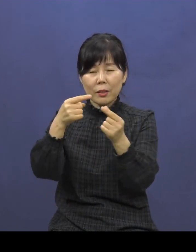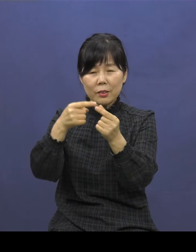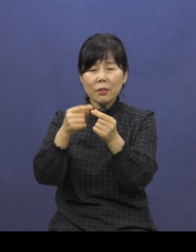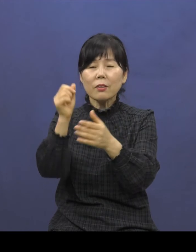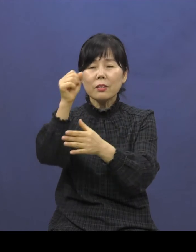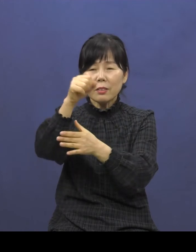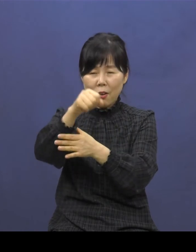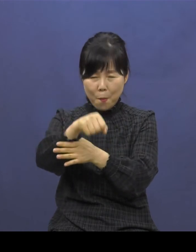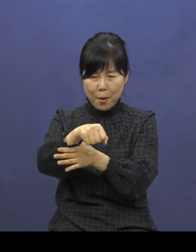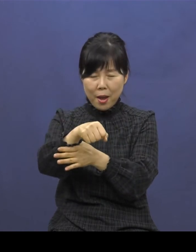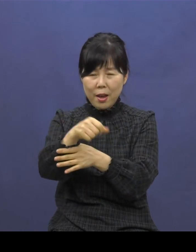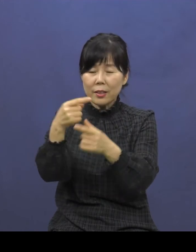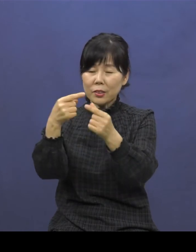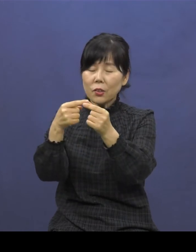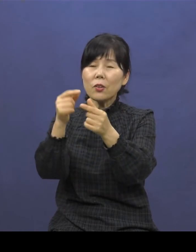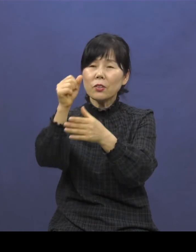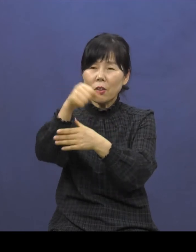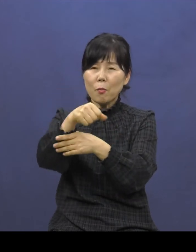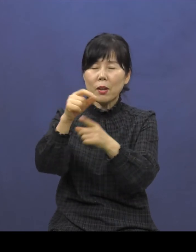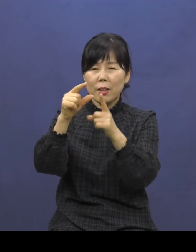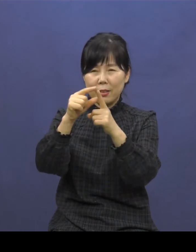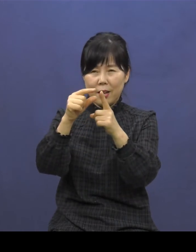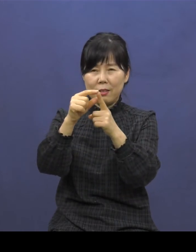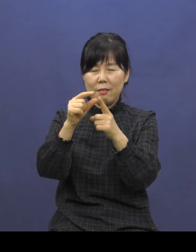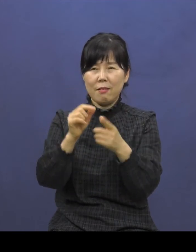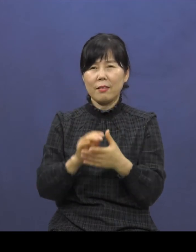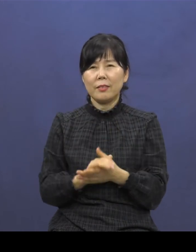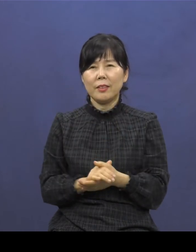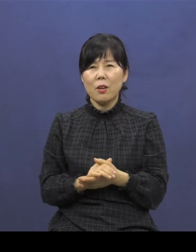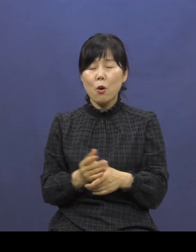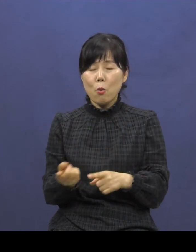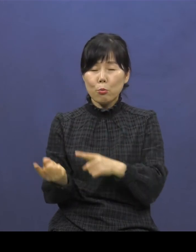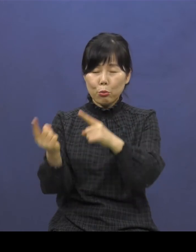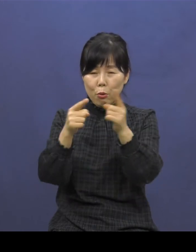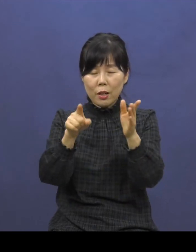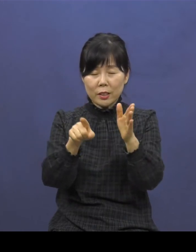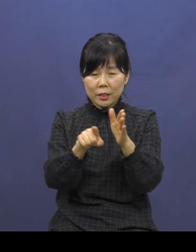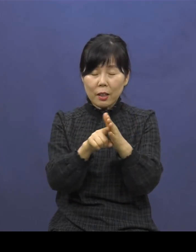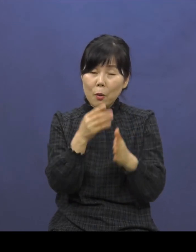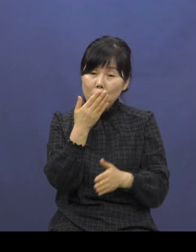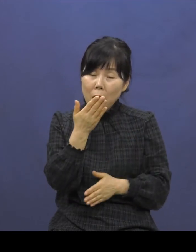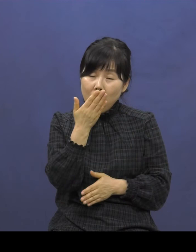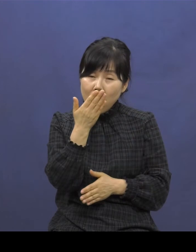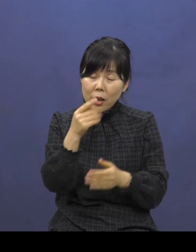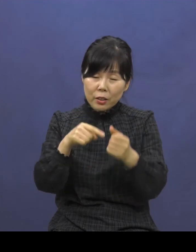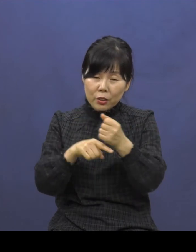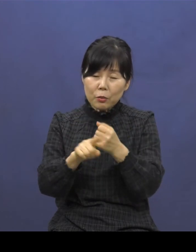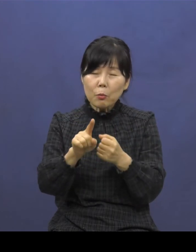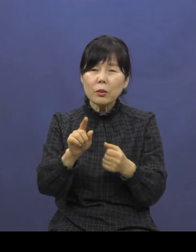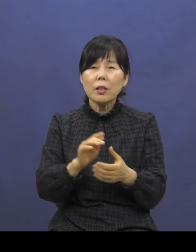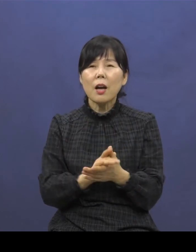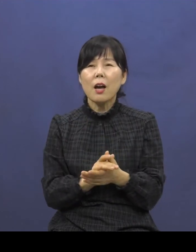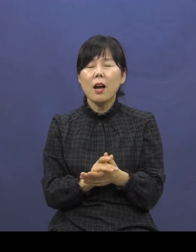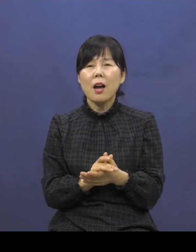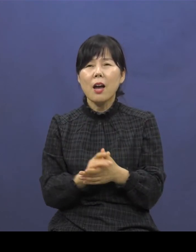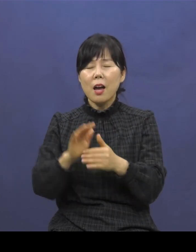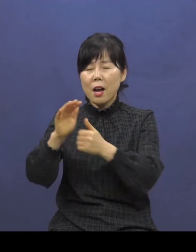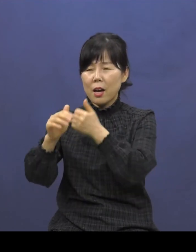첫 열매가 되셨도다 하는 말씀 나오는 이 첫 열매. 여러분, 부활신앙이 우리한테 가능한